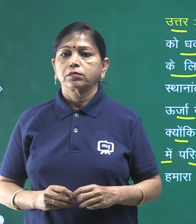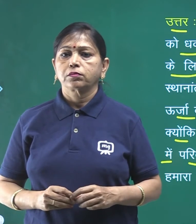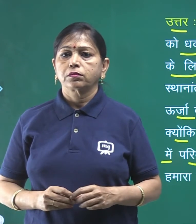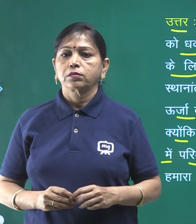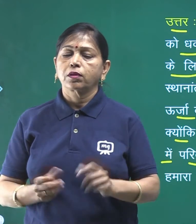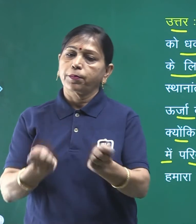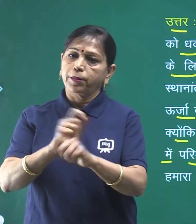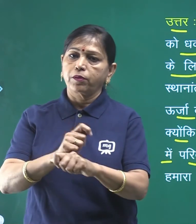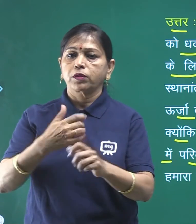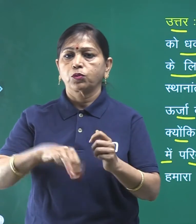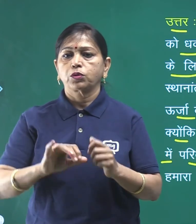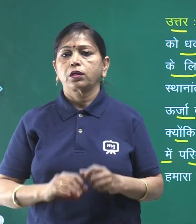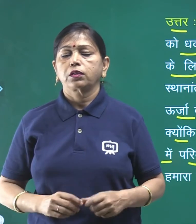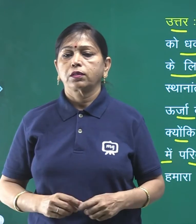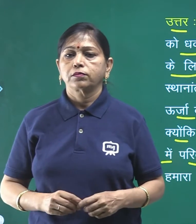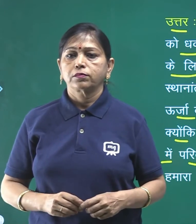परिवर्तित हो जाती है,